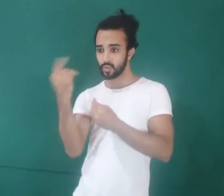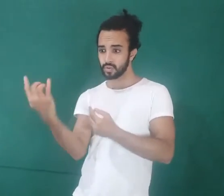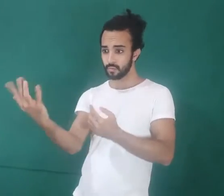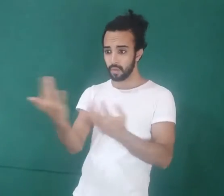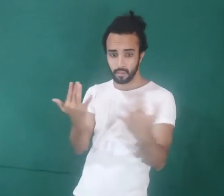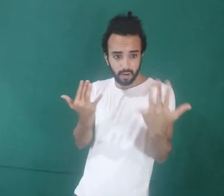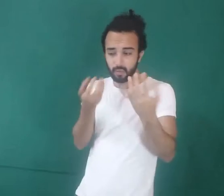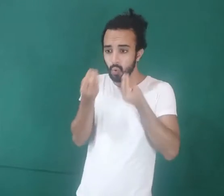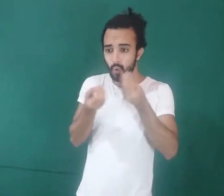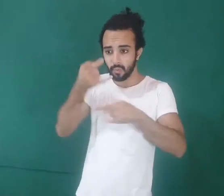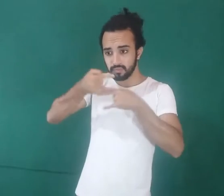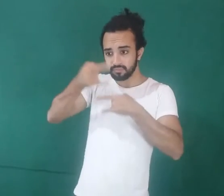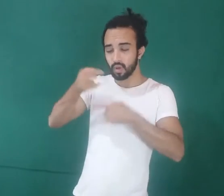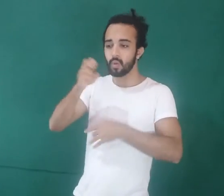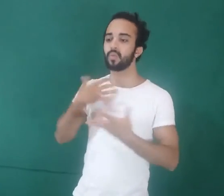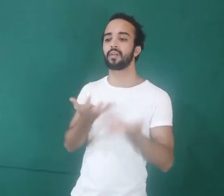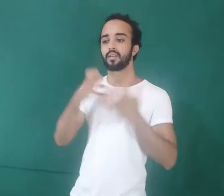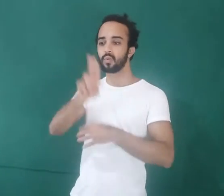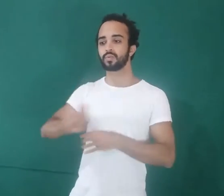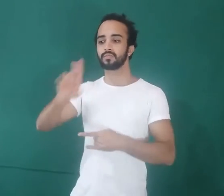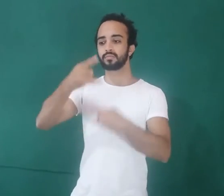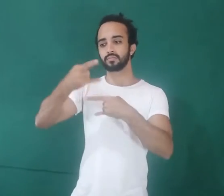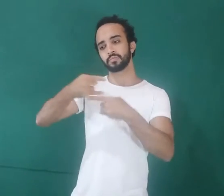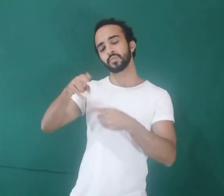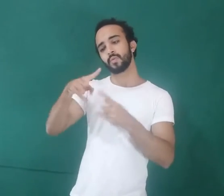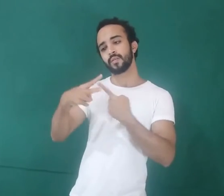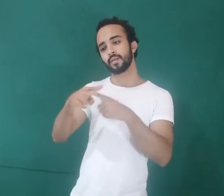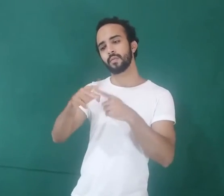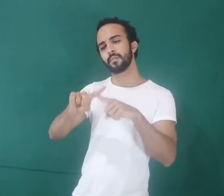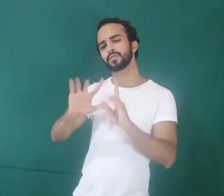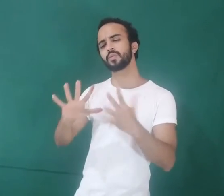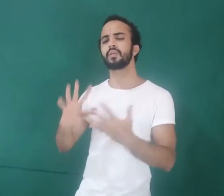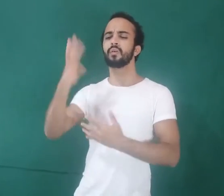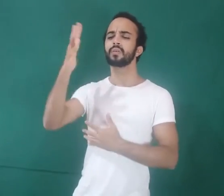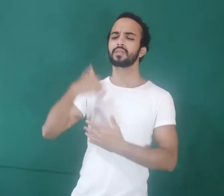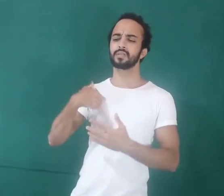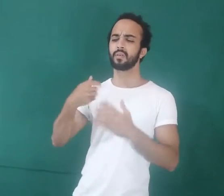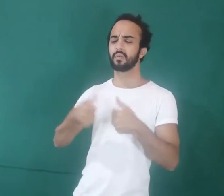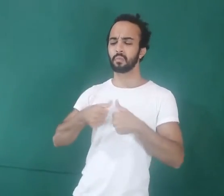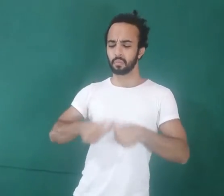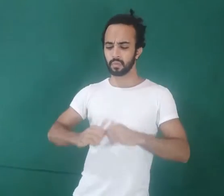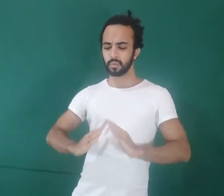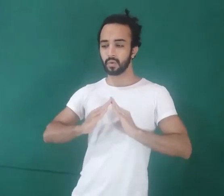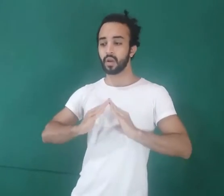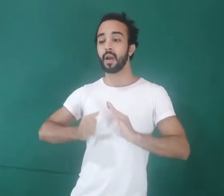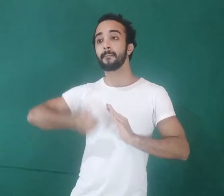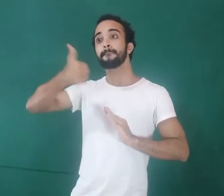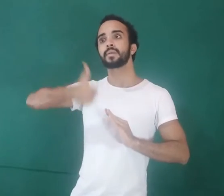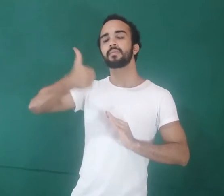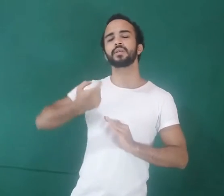como ferramenta. E de repente, quando aconteceu o isolamento social, na primeira sexta-feira, cara, eu juro a você,